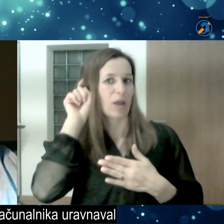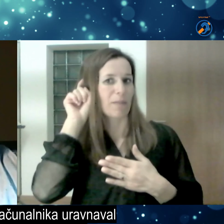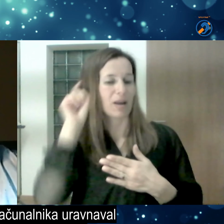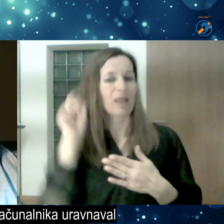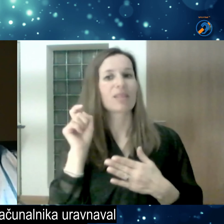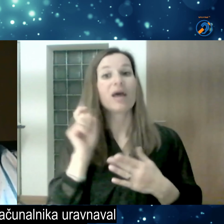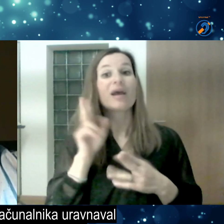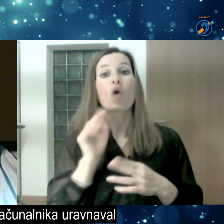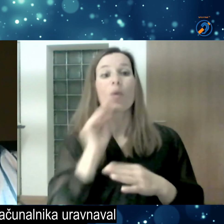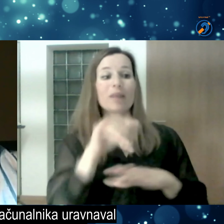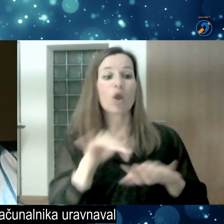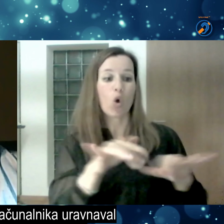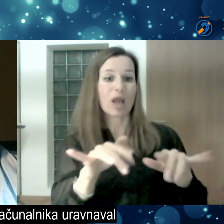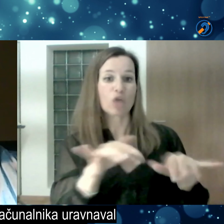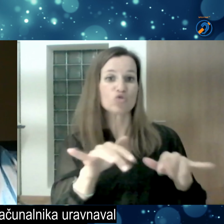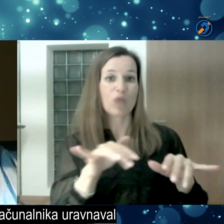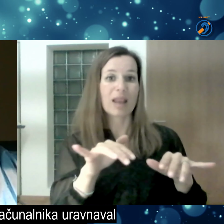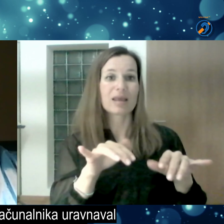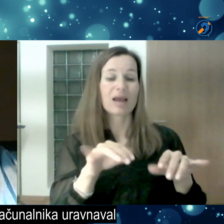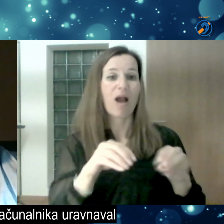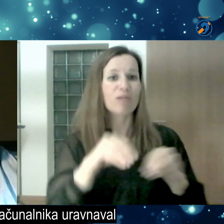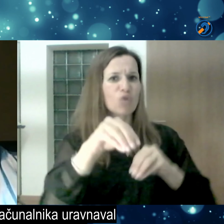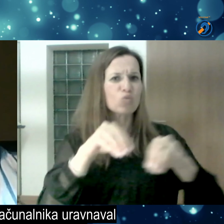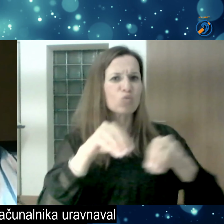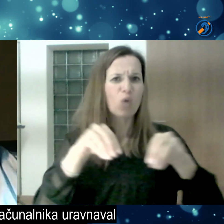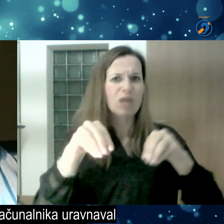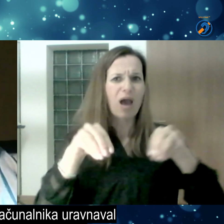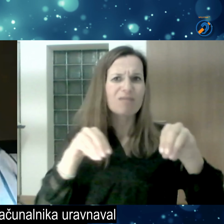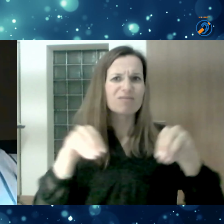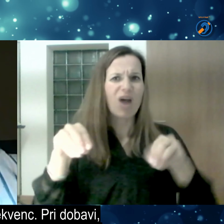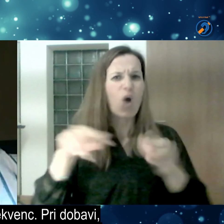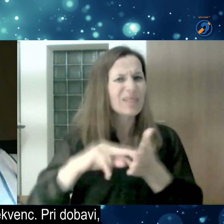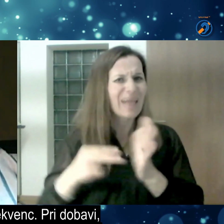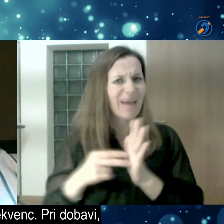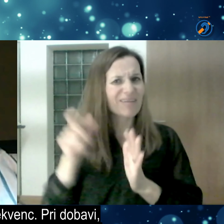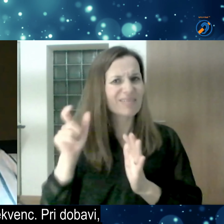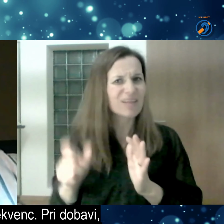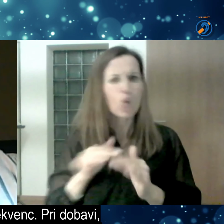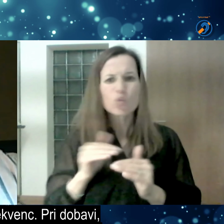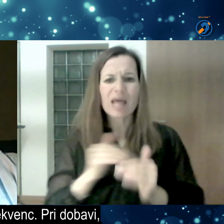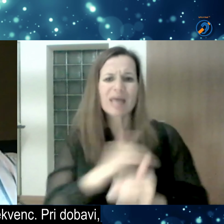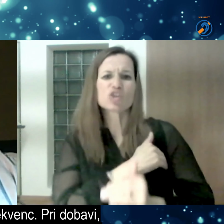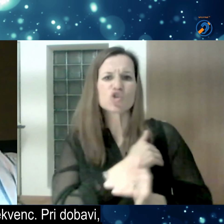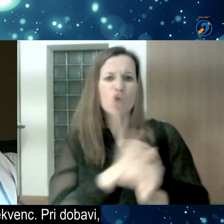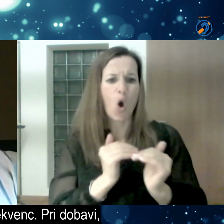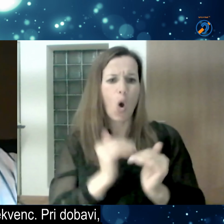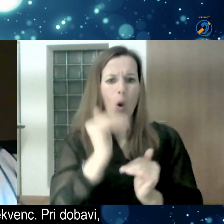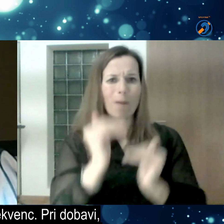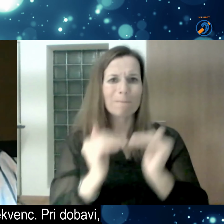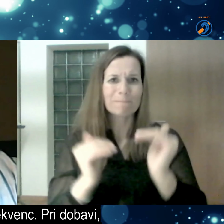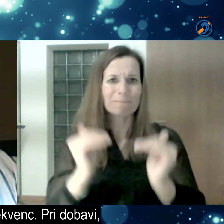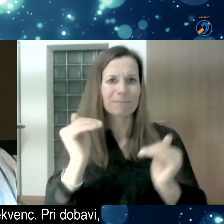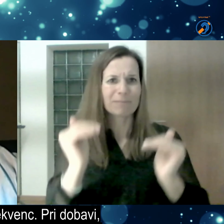preko računalnika uravnaval slušni akustik, vse stopnje spekter